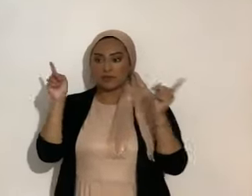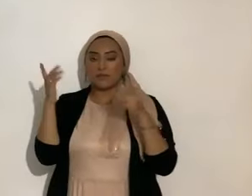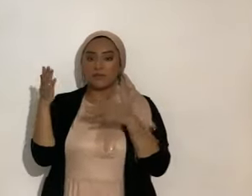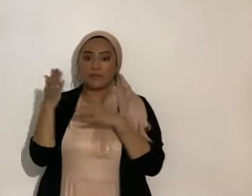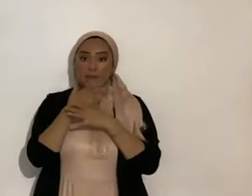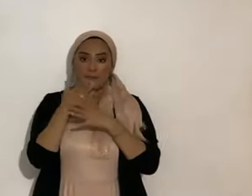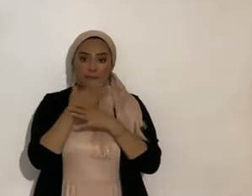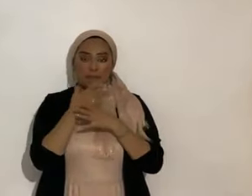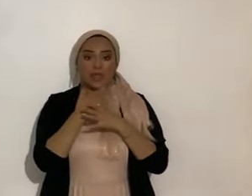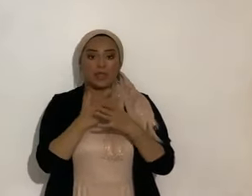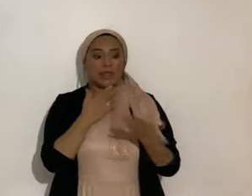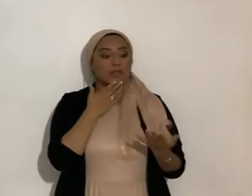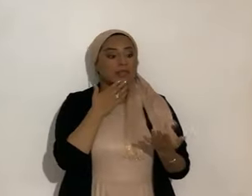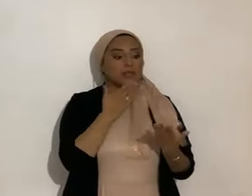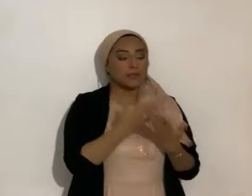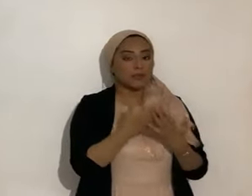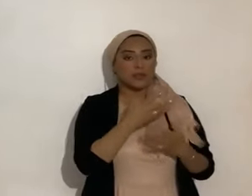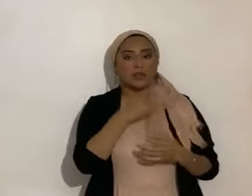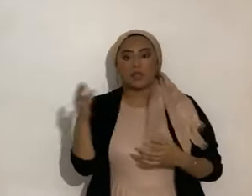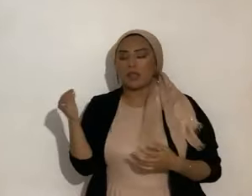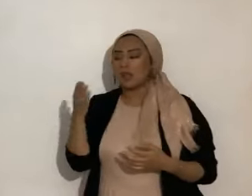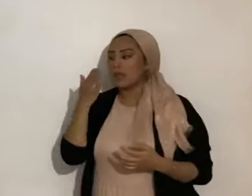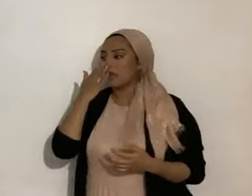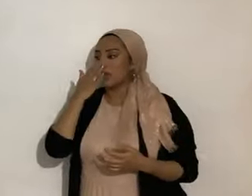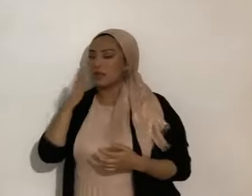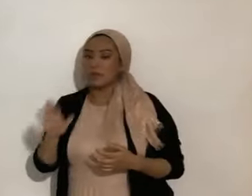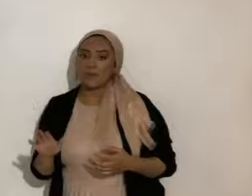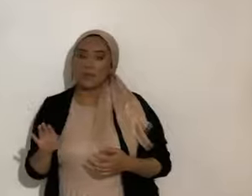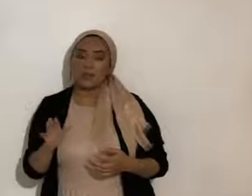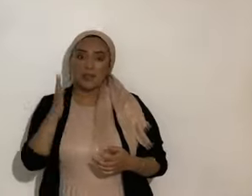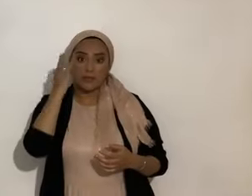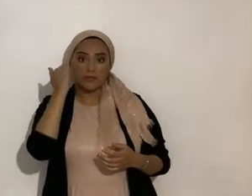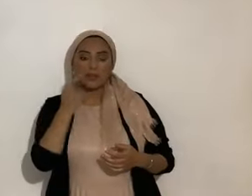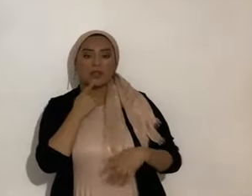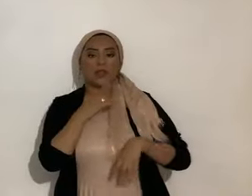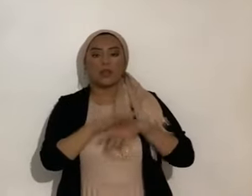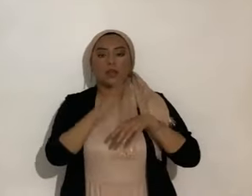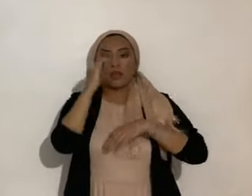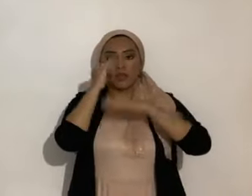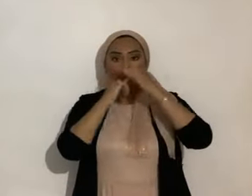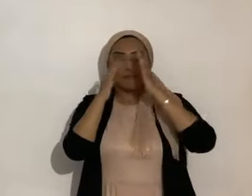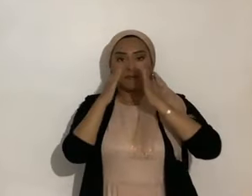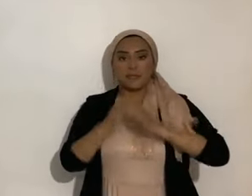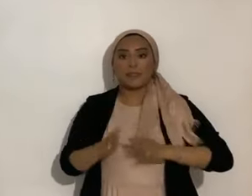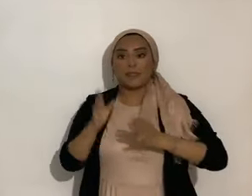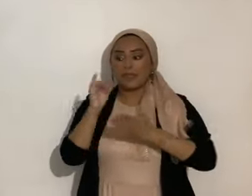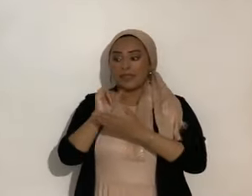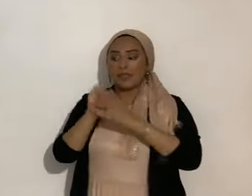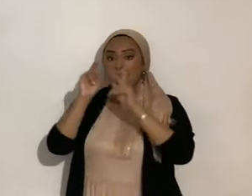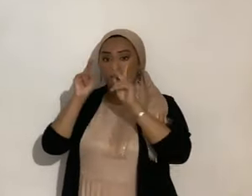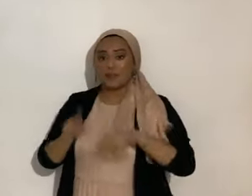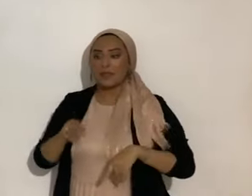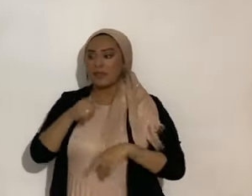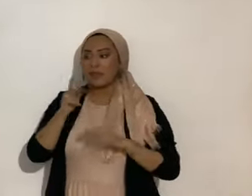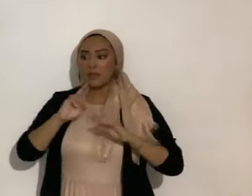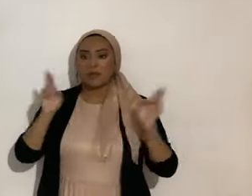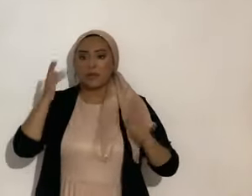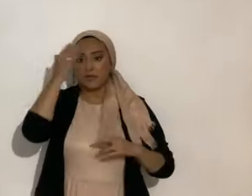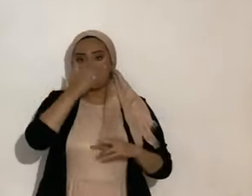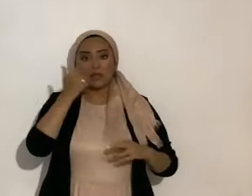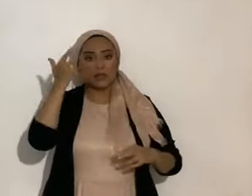lo bueno y lo malo, ¿sí? Por eso dice en Isaías que las personas están ya tan cegadas que a